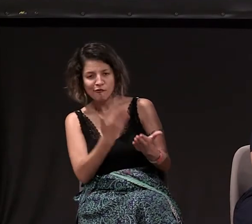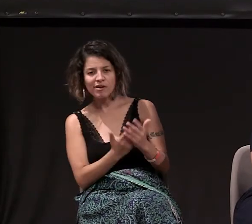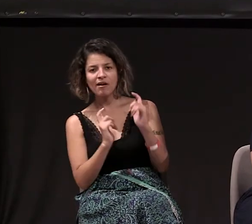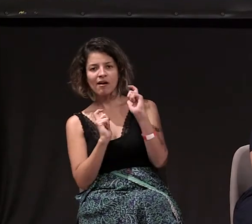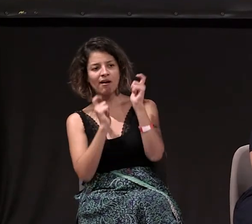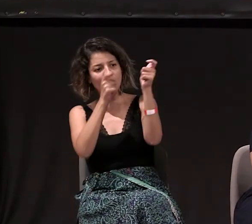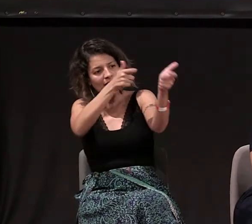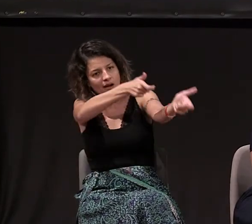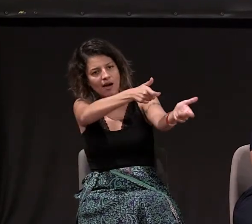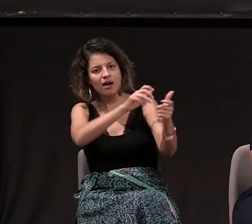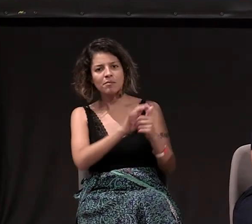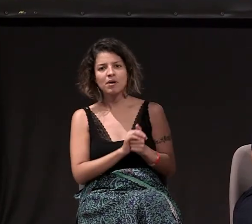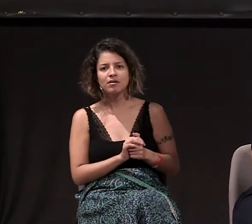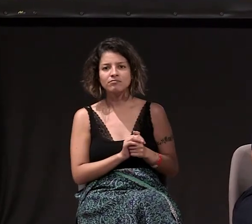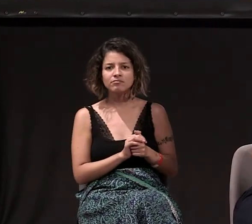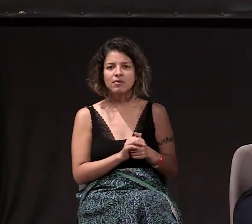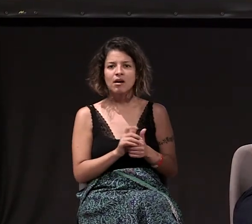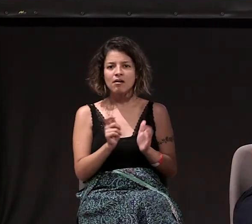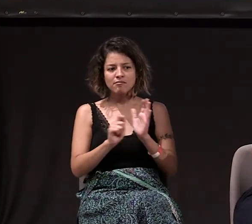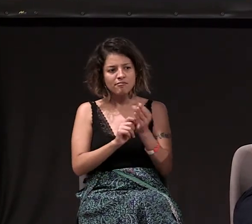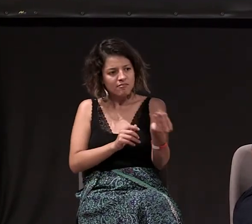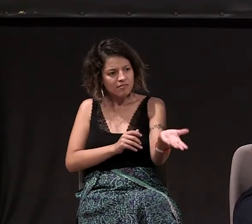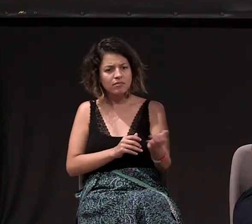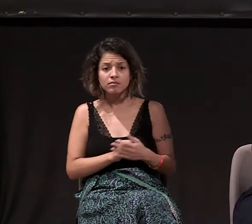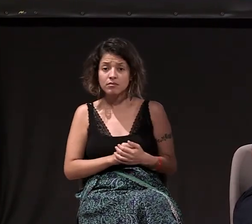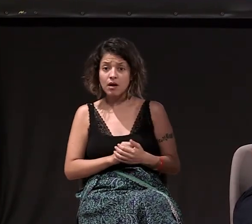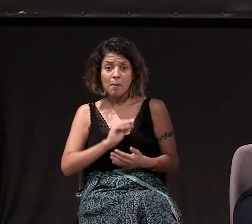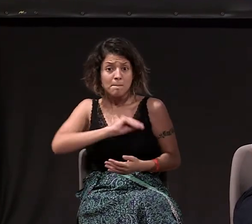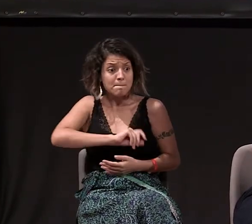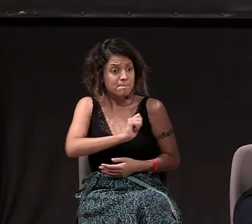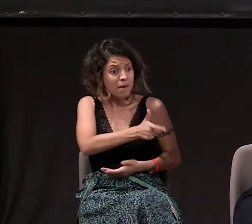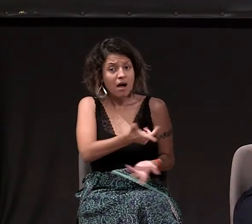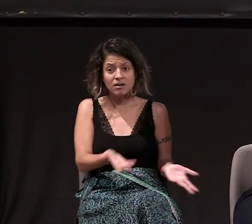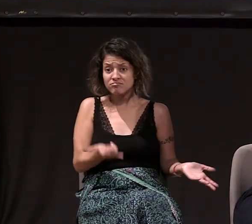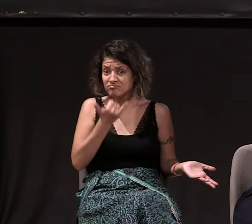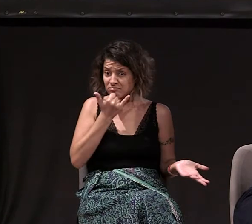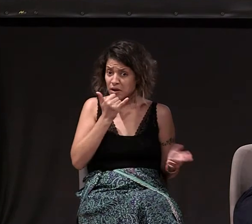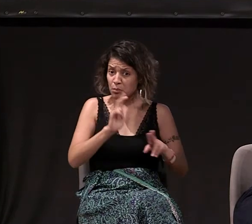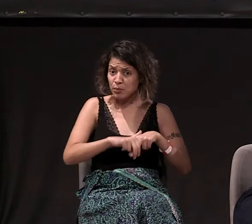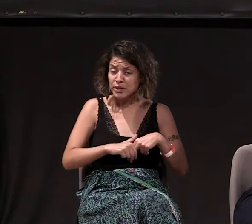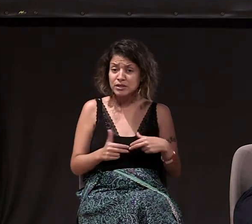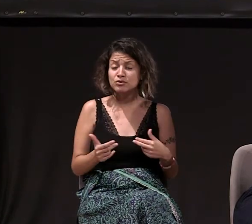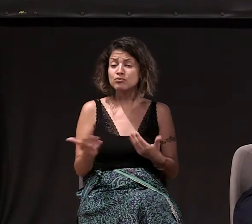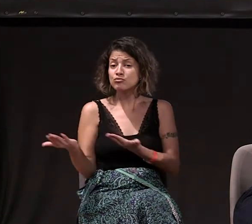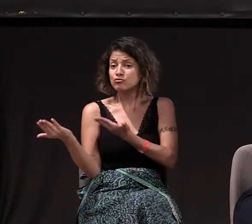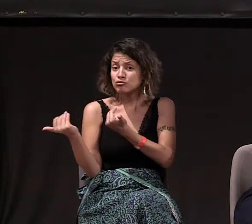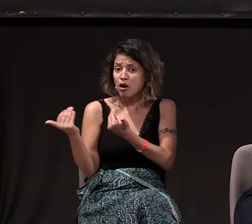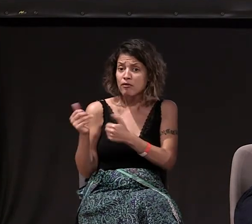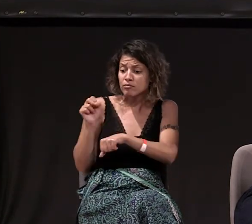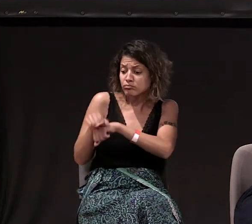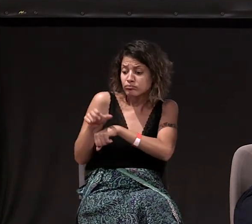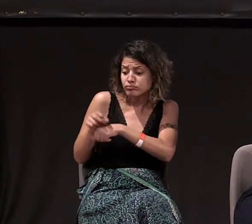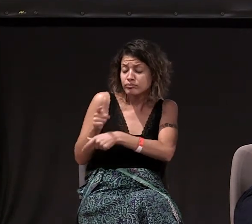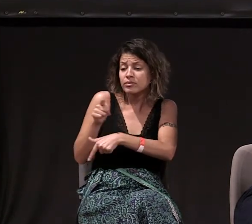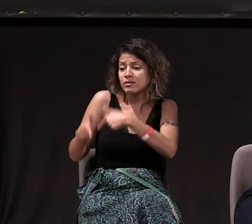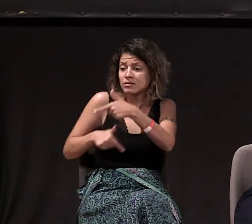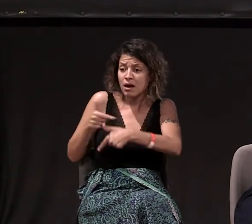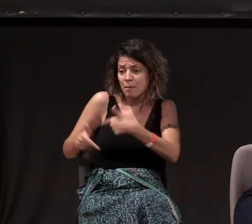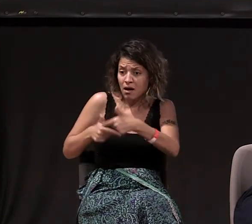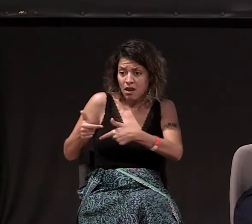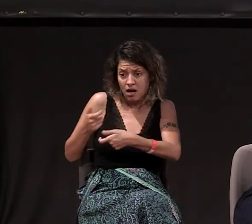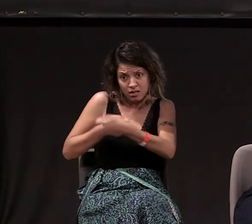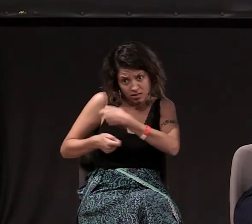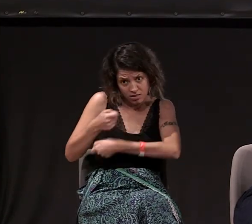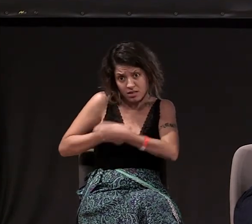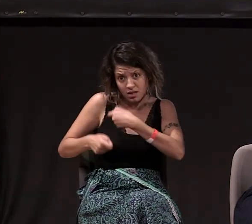dão metas e aí até pagam. E aí os jovens estão indo para o tráfico. Então, a gente tem que mudar essa visão